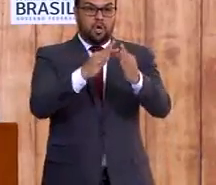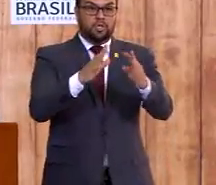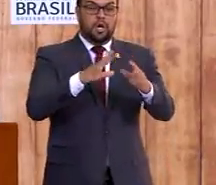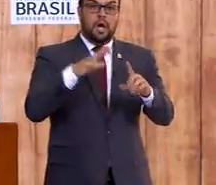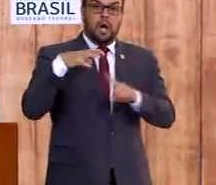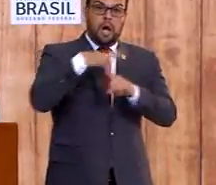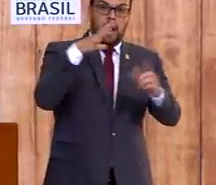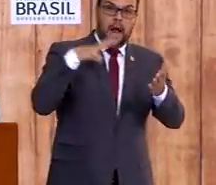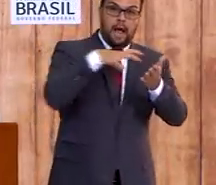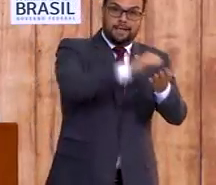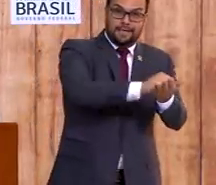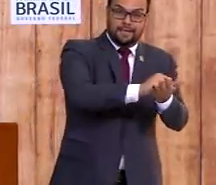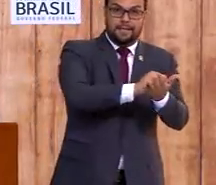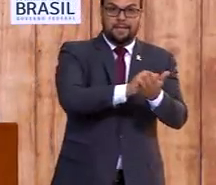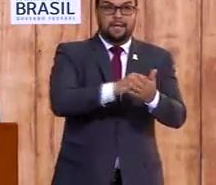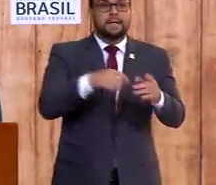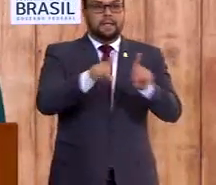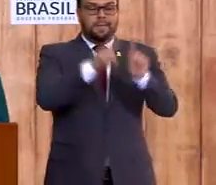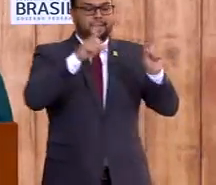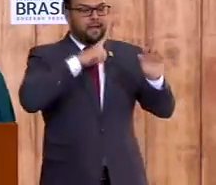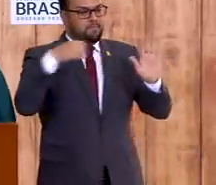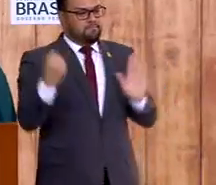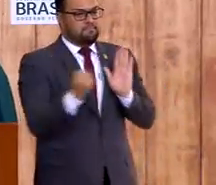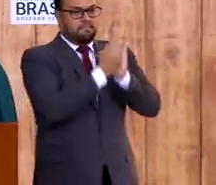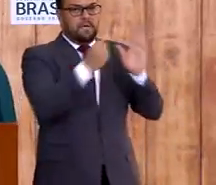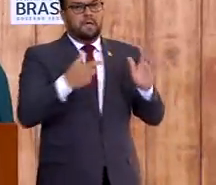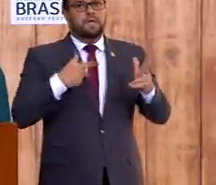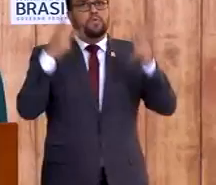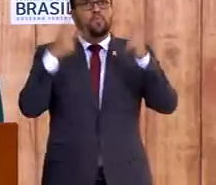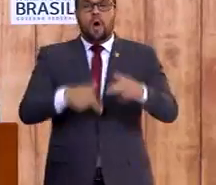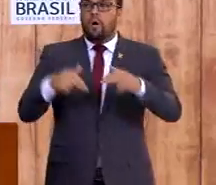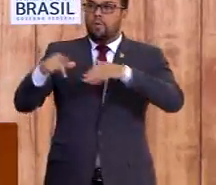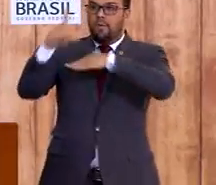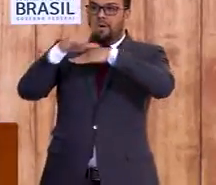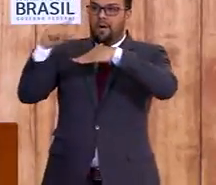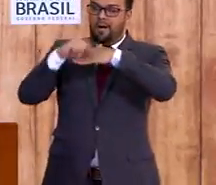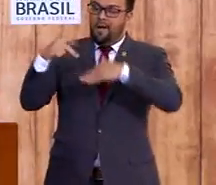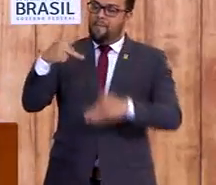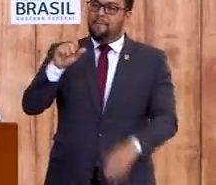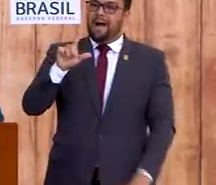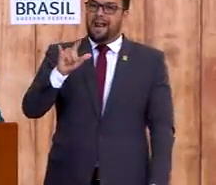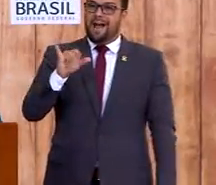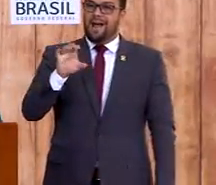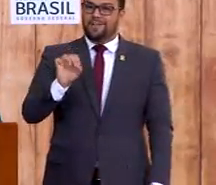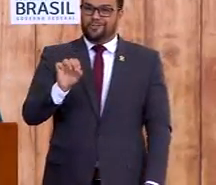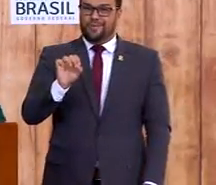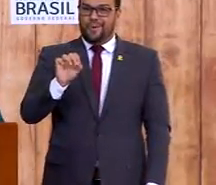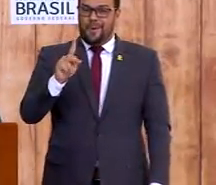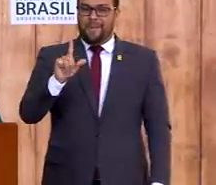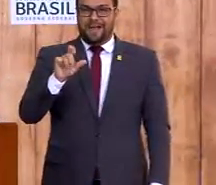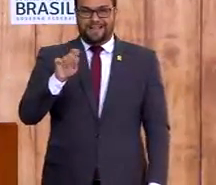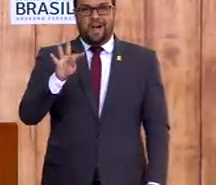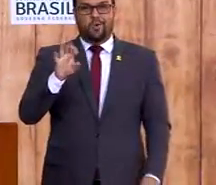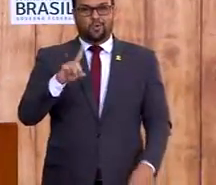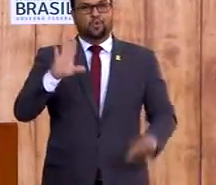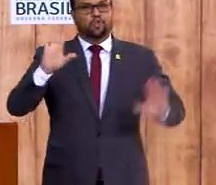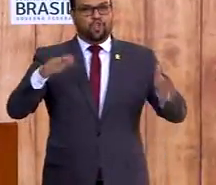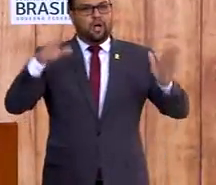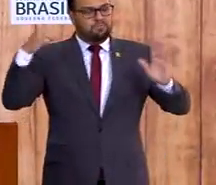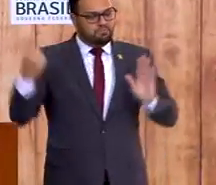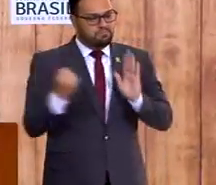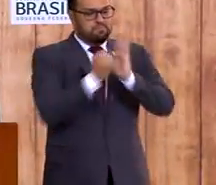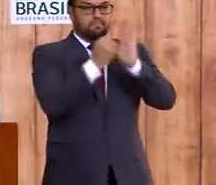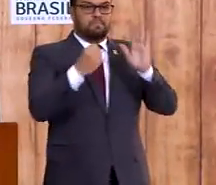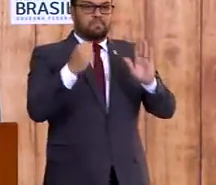1.200 bens tombados como esse belíssimo Palácio do Planalto mais de 52 bens e materiais